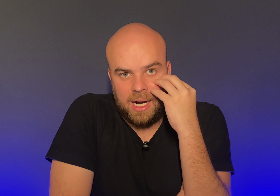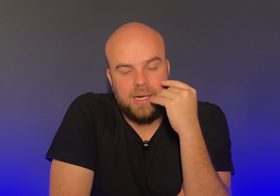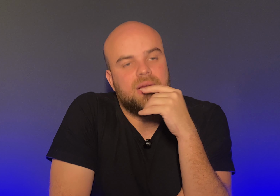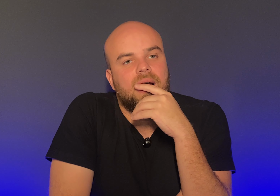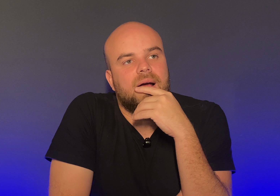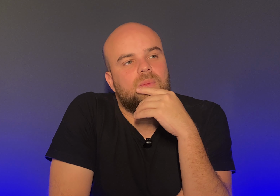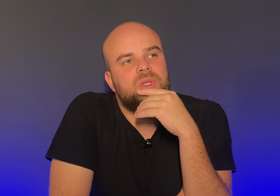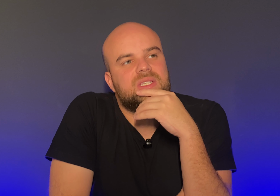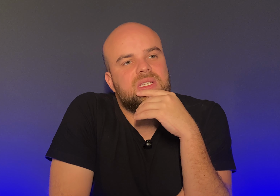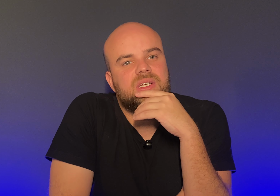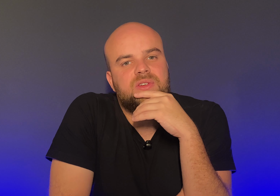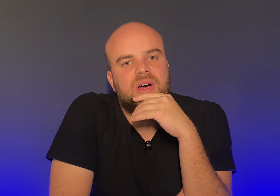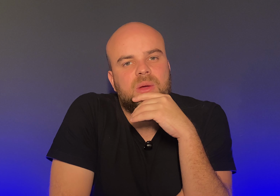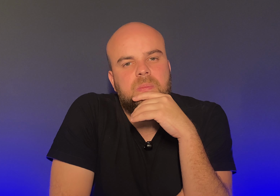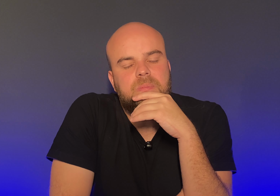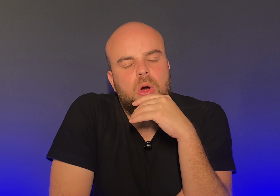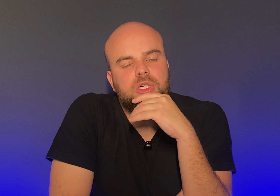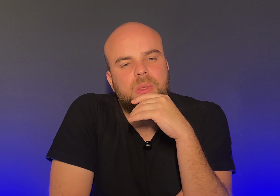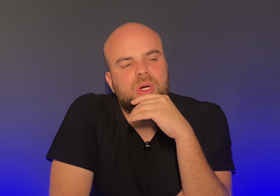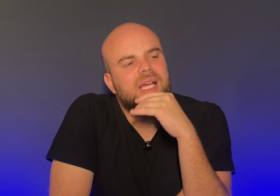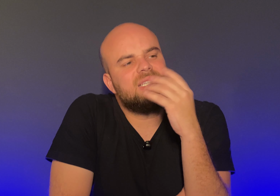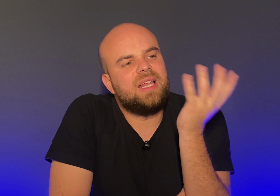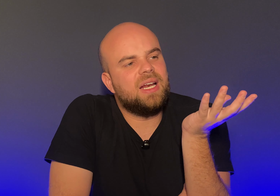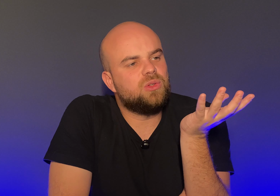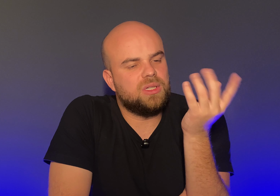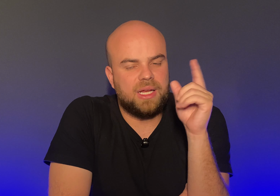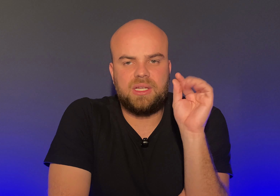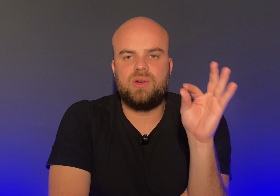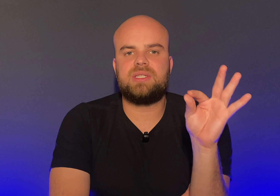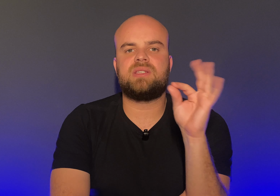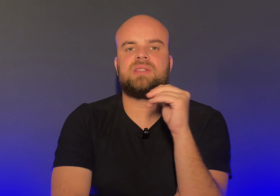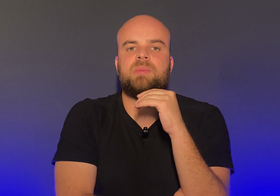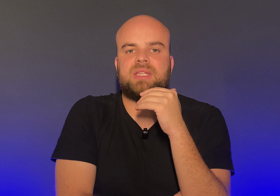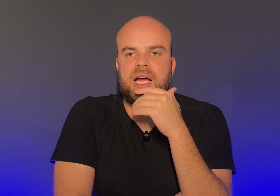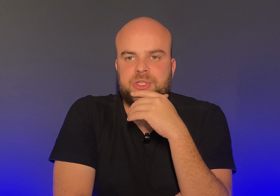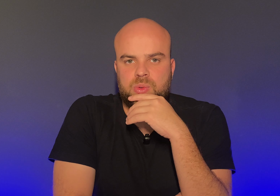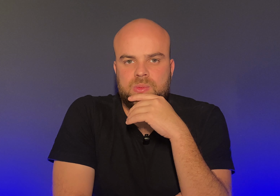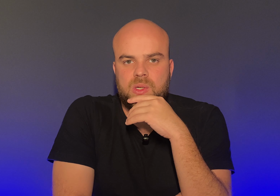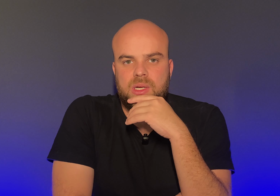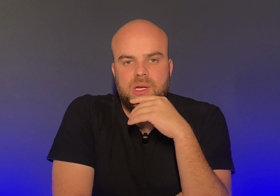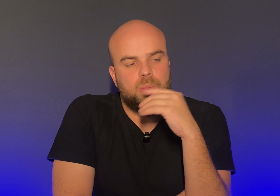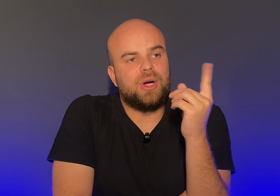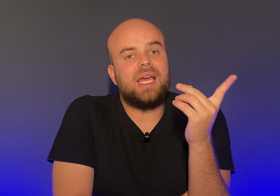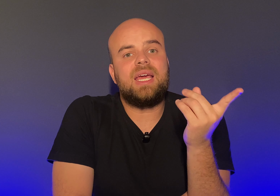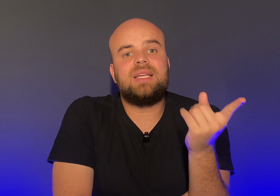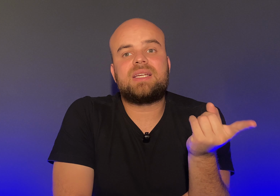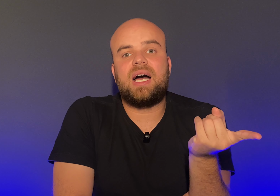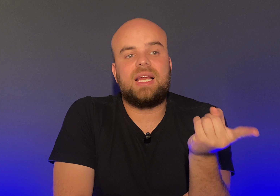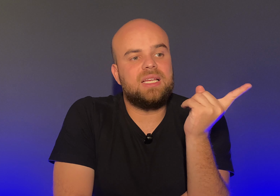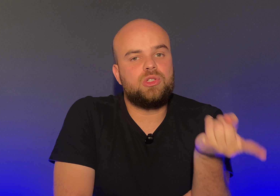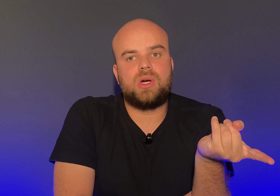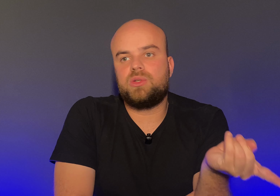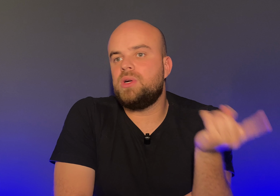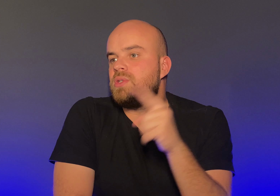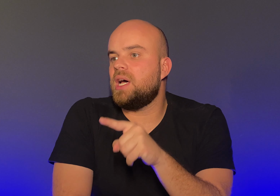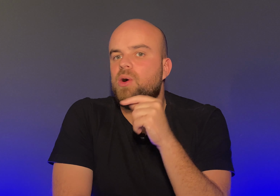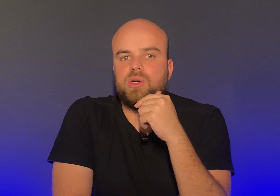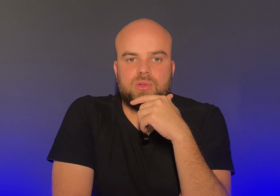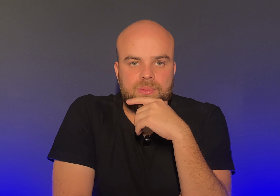olhar muitas vezes a gente fala Poxa por que que esse treinador tá entrando esse sistema tático Por que que ele escala esse jogador não escala outro